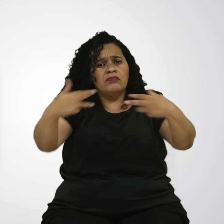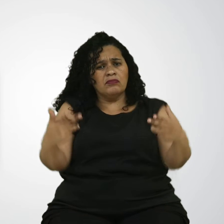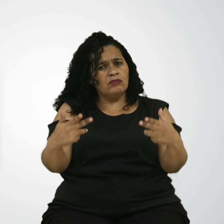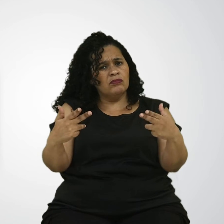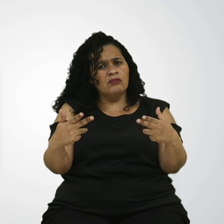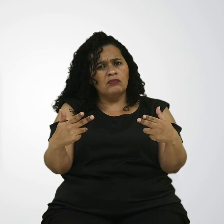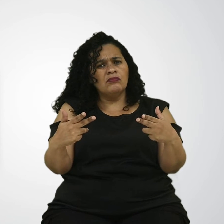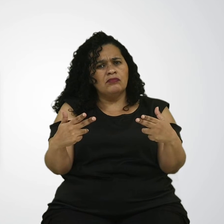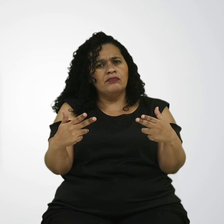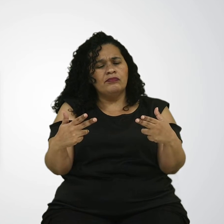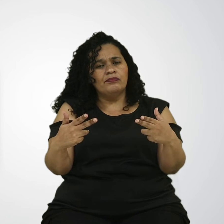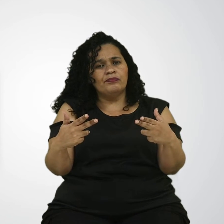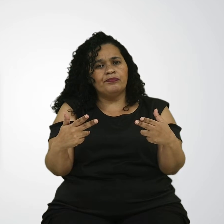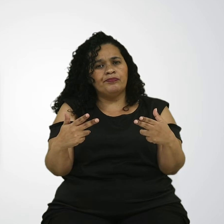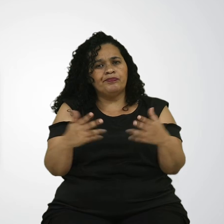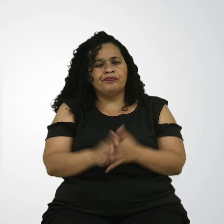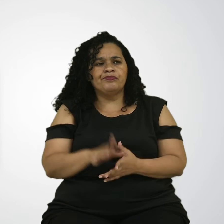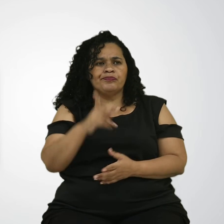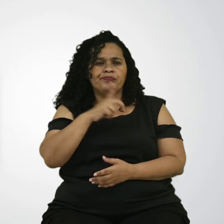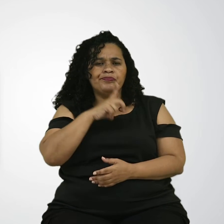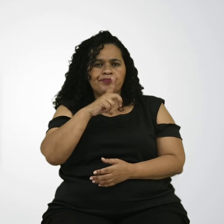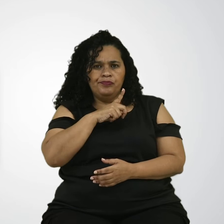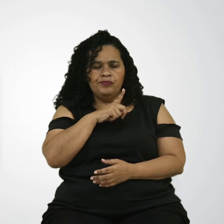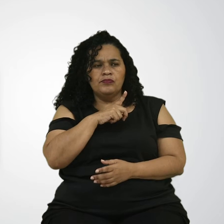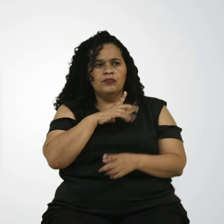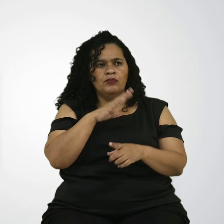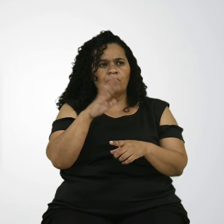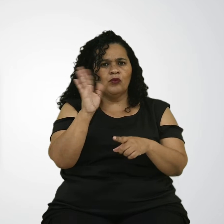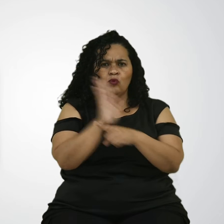isso. Eu quero citar um filme que eu vi,